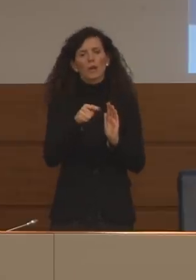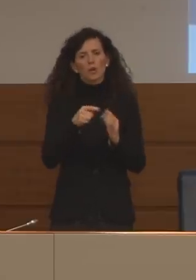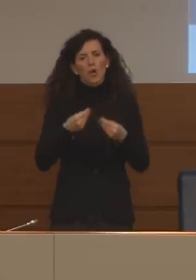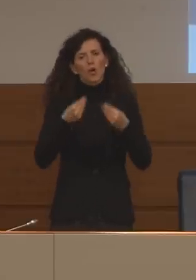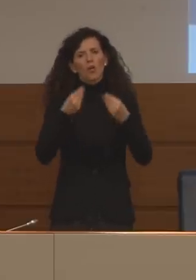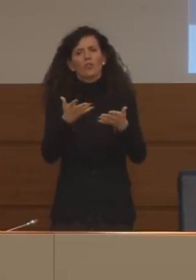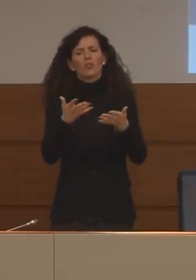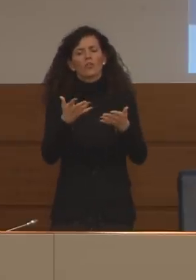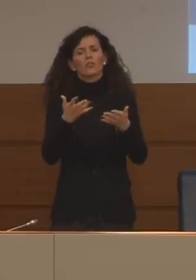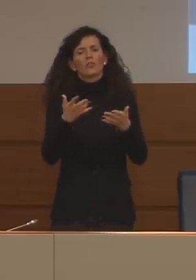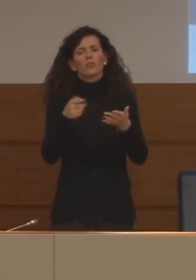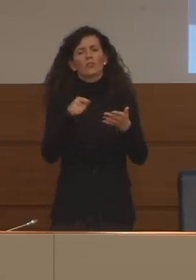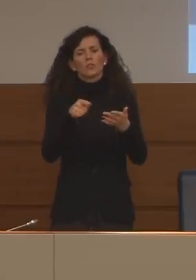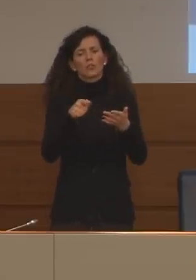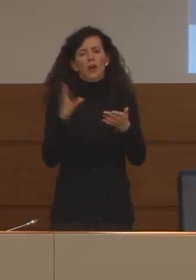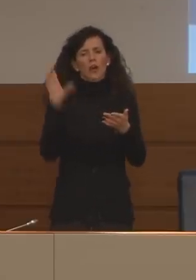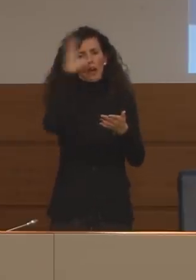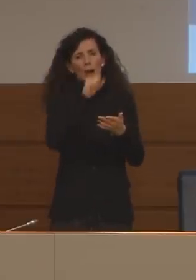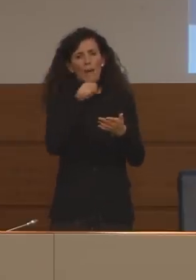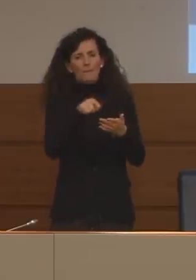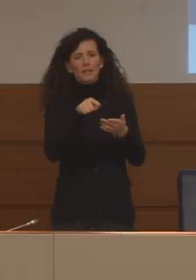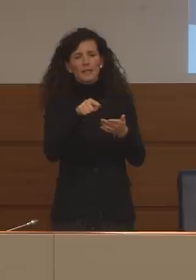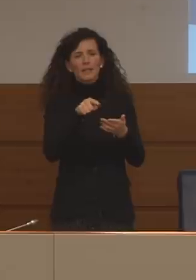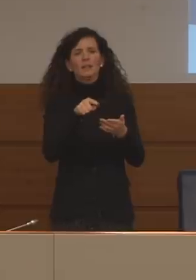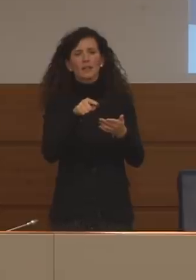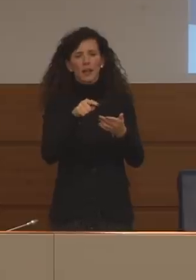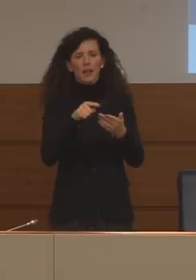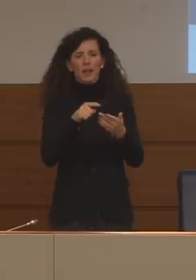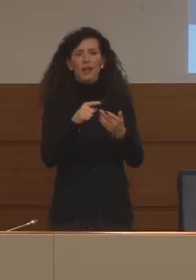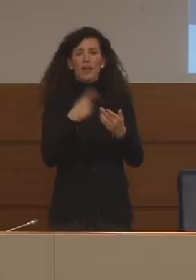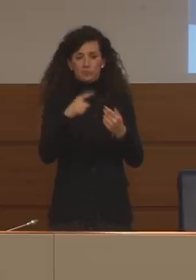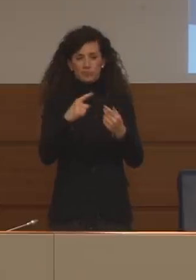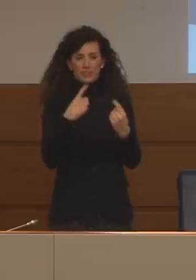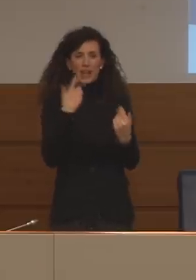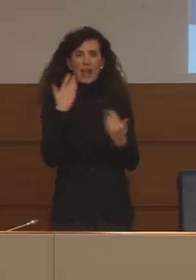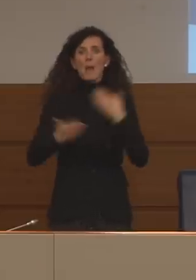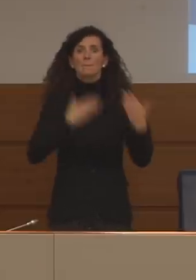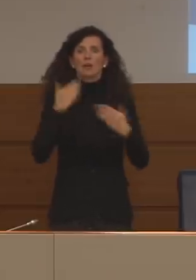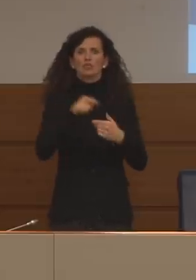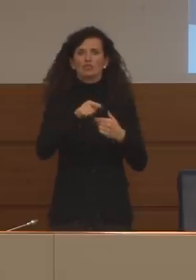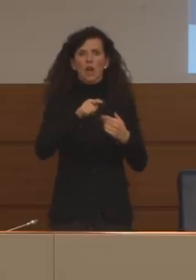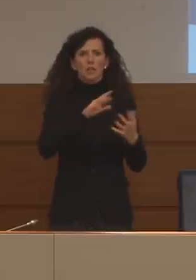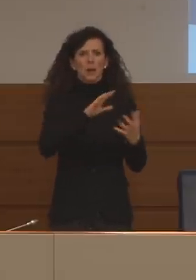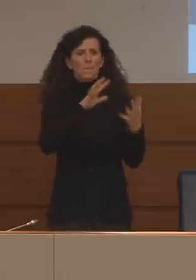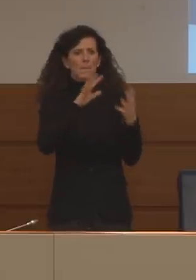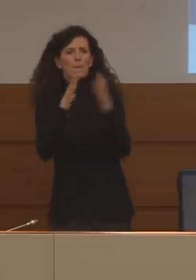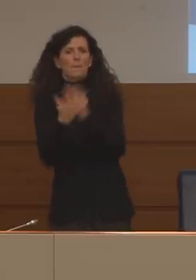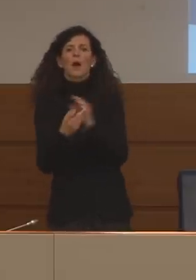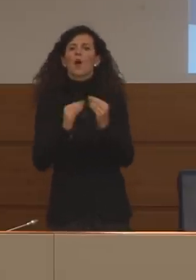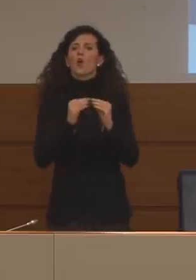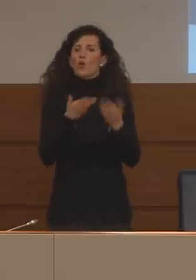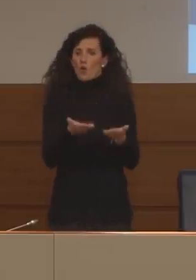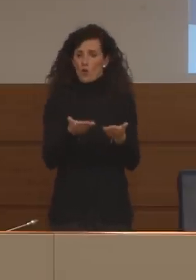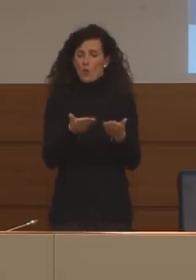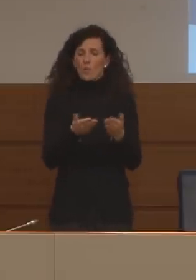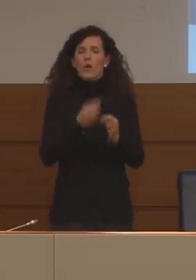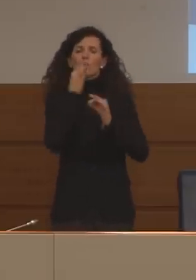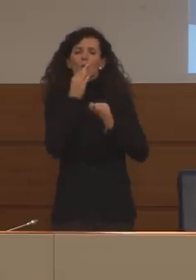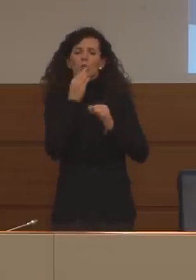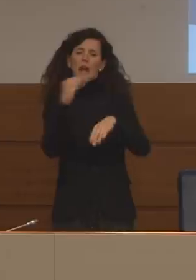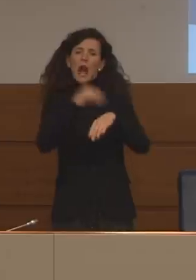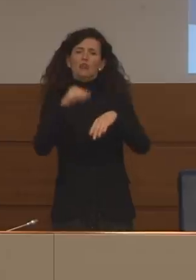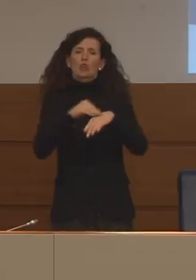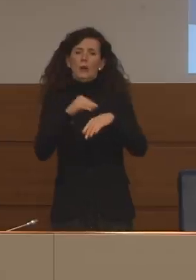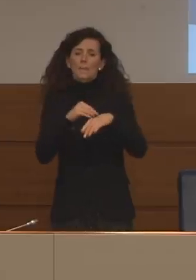far cogliere di far comprendere i trend del fenomeno quindi avere un dato aggiornato a un ora più ora meno